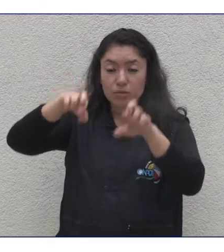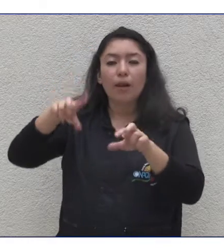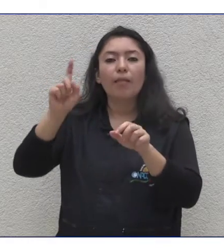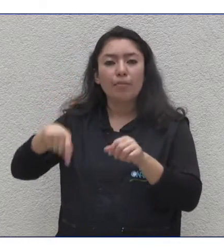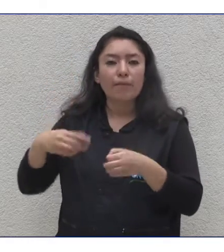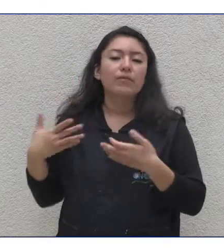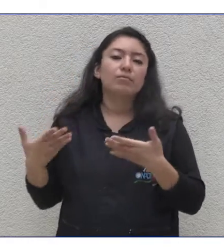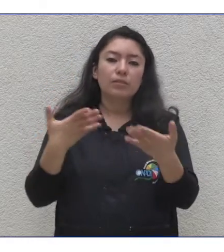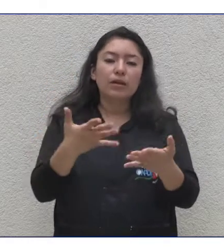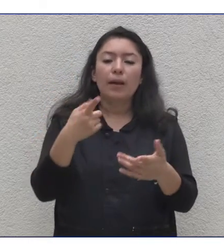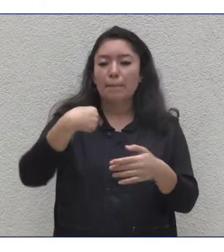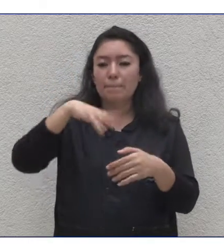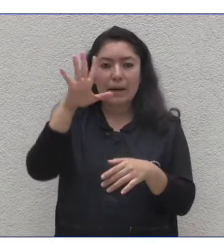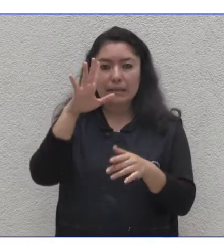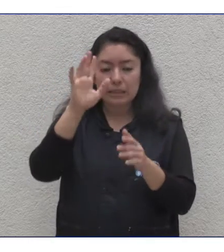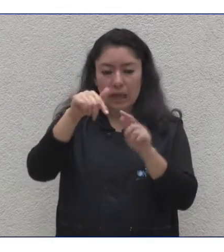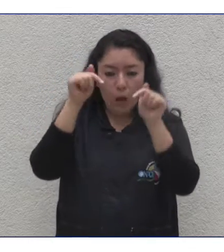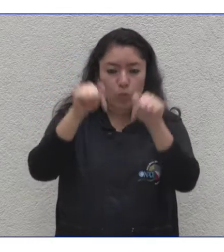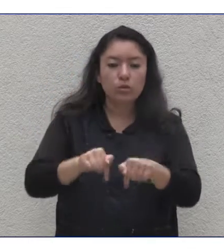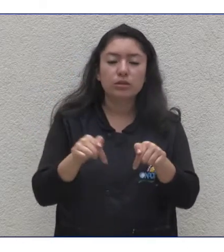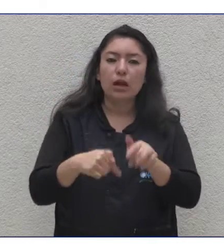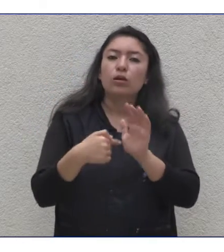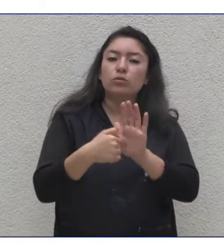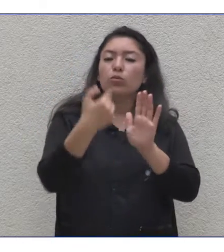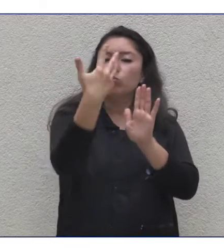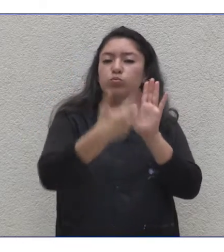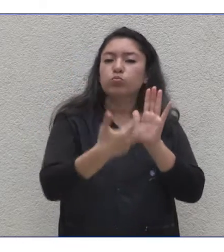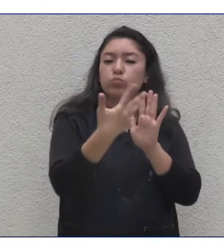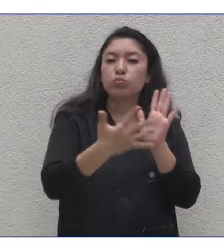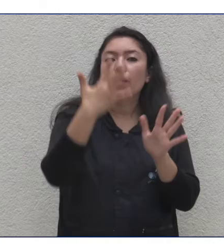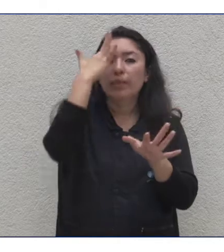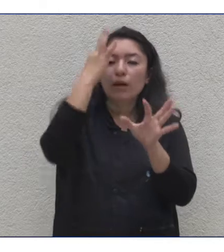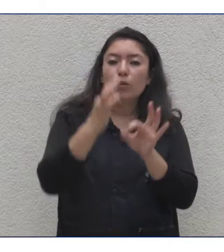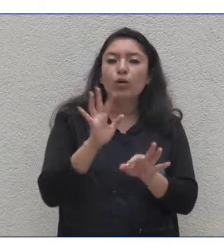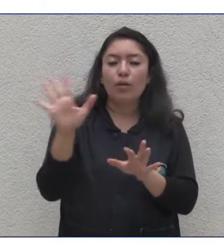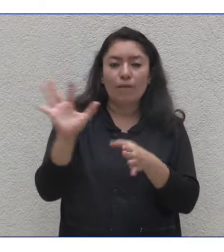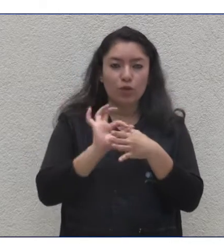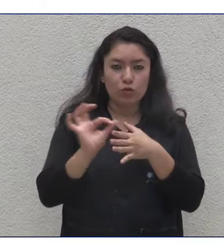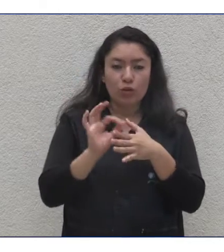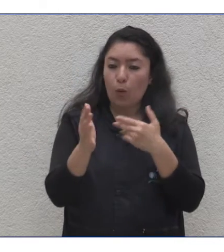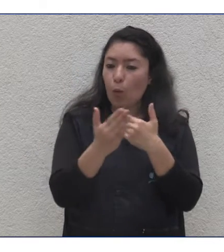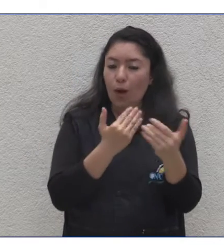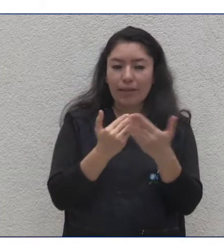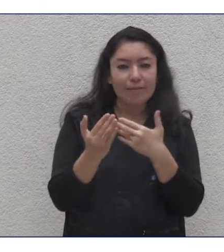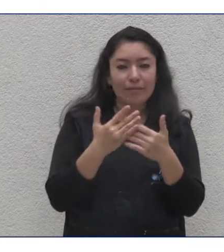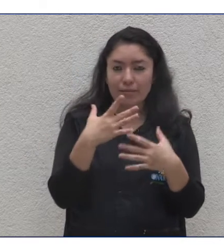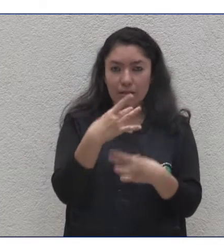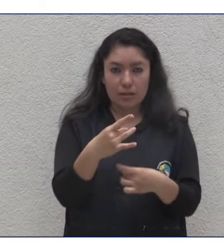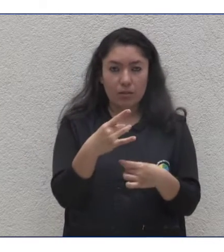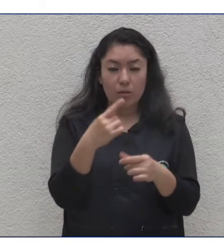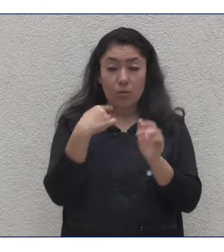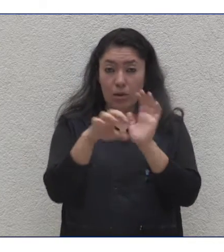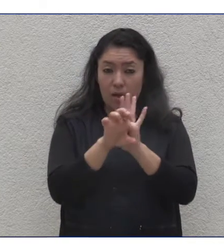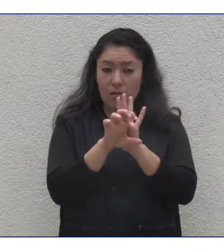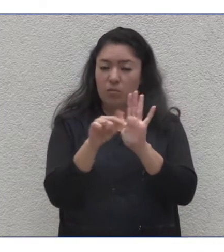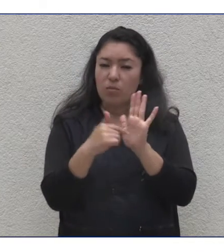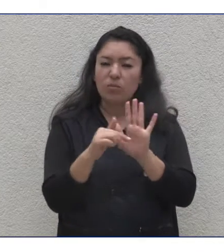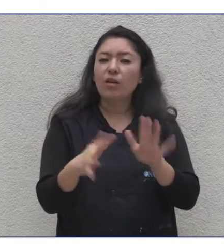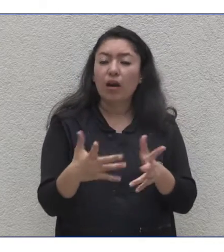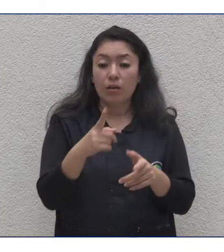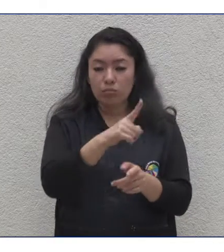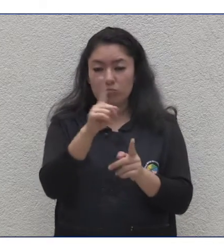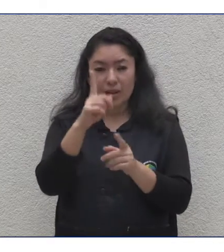mantener actualizada y disponible, en todo momento, de acuerdo con sus funciones de cualquier interesado, como mínimo, la